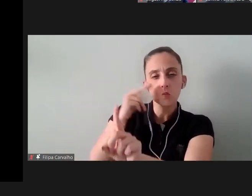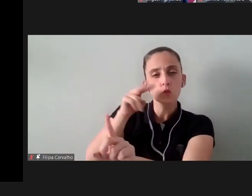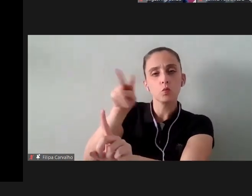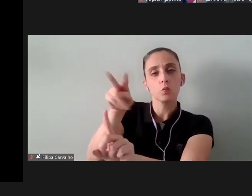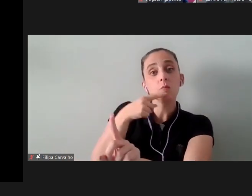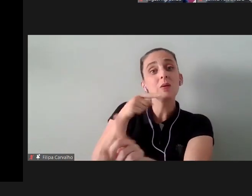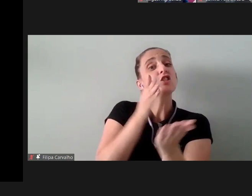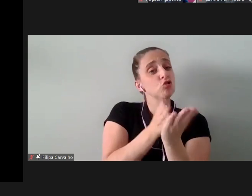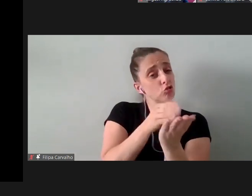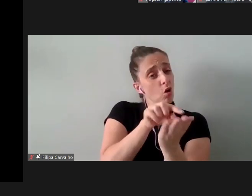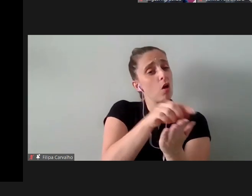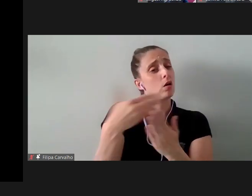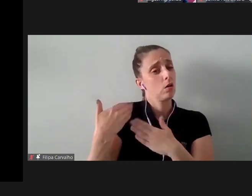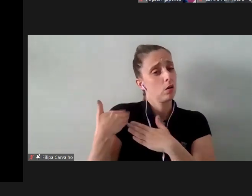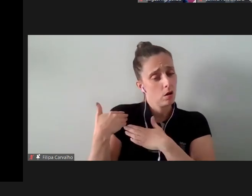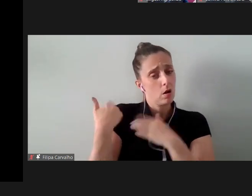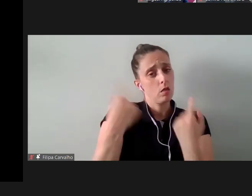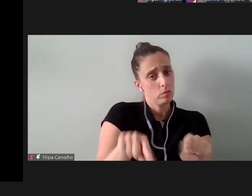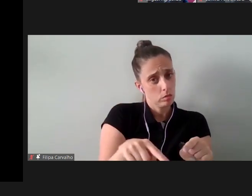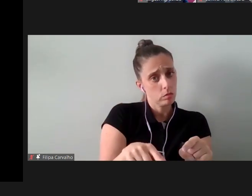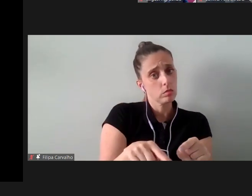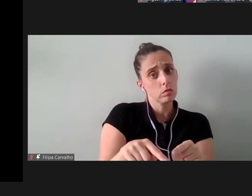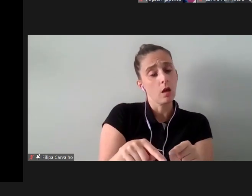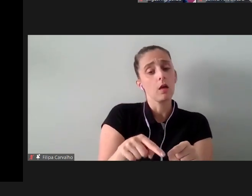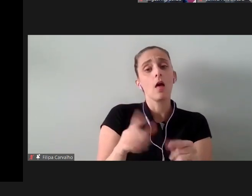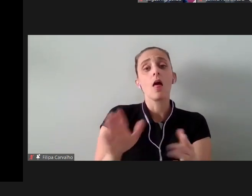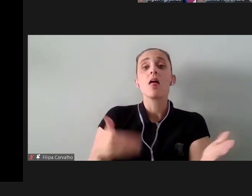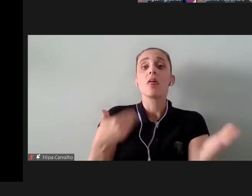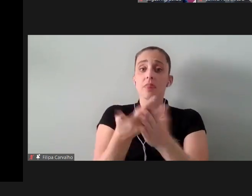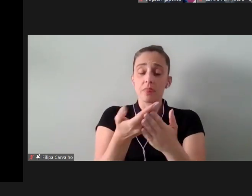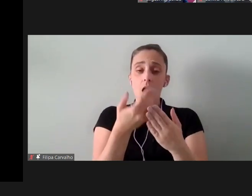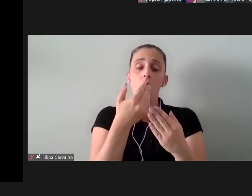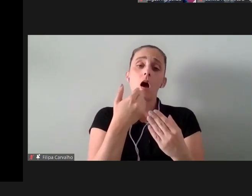essa responsabilidade. Além de oferecer